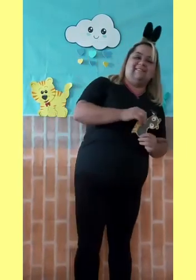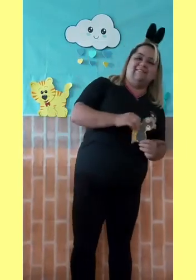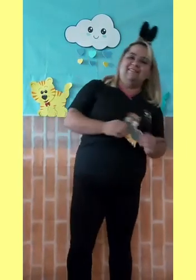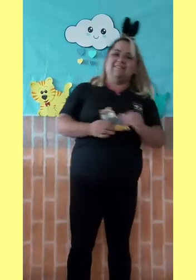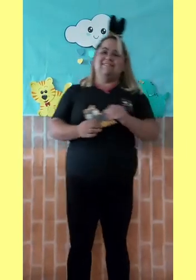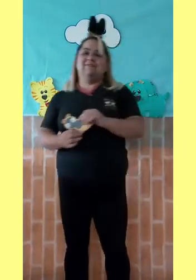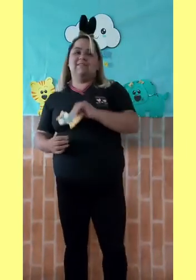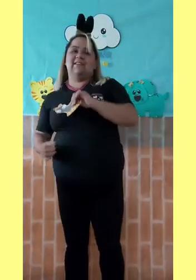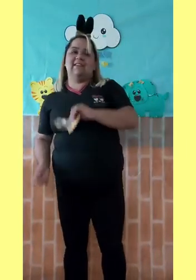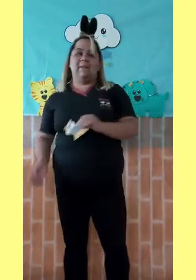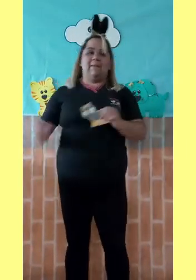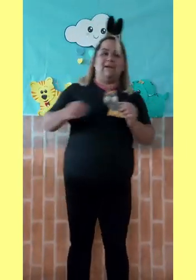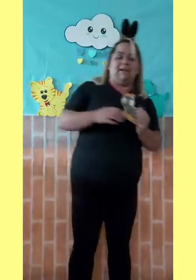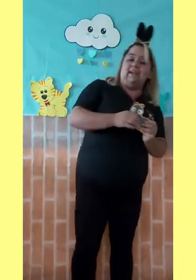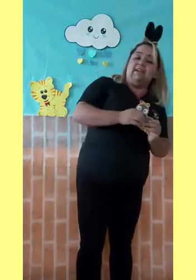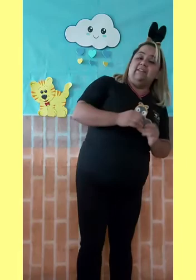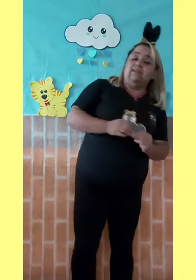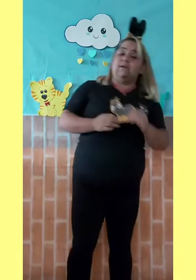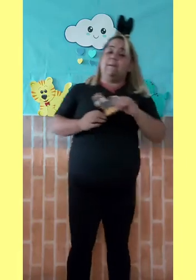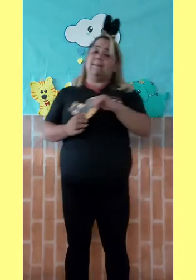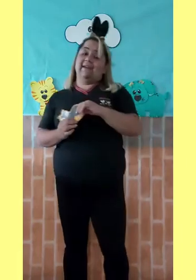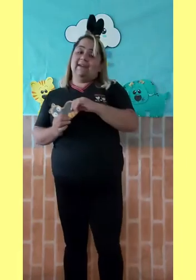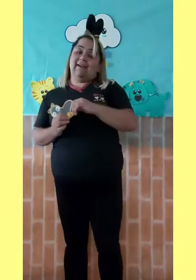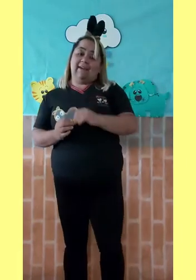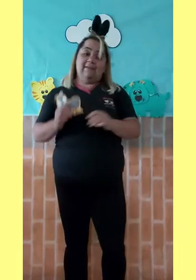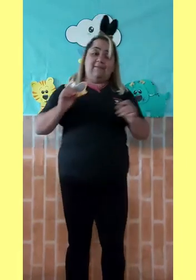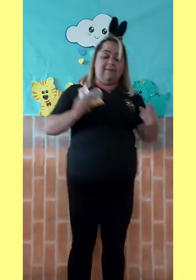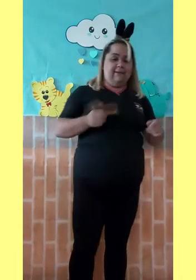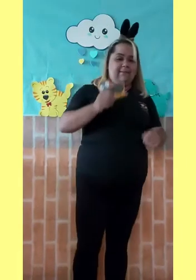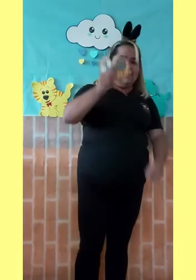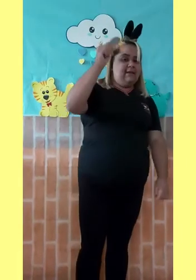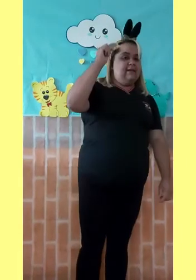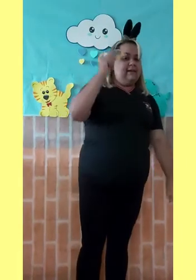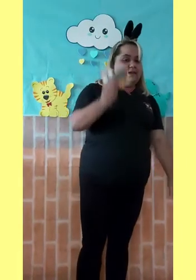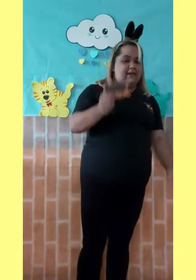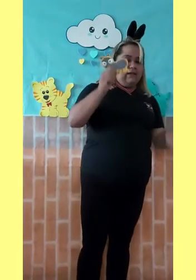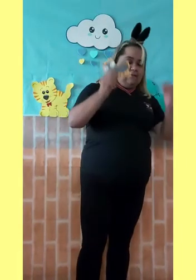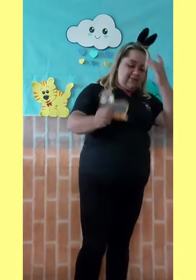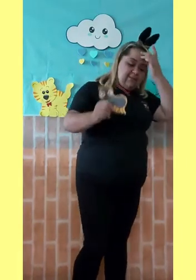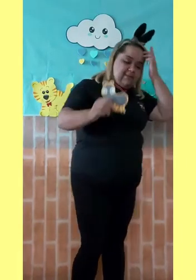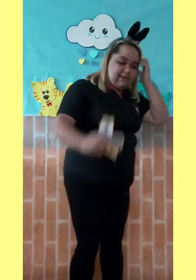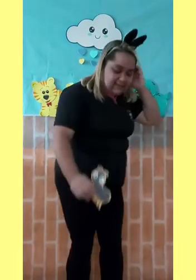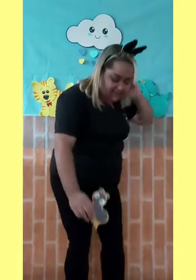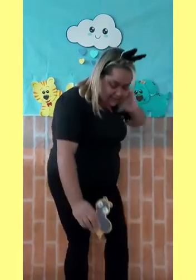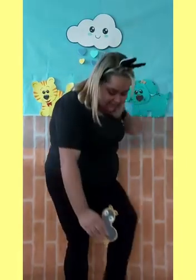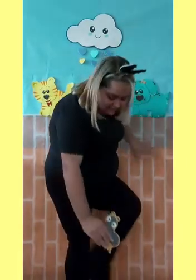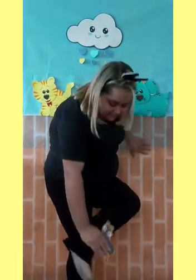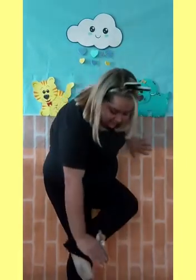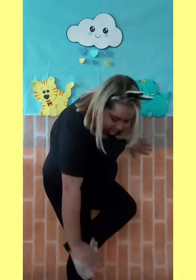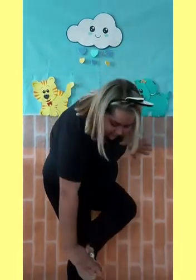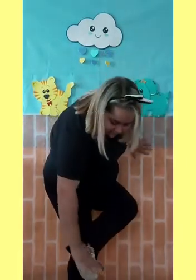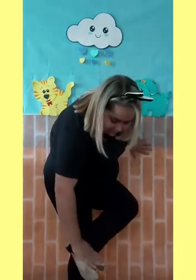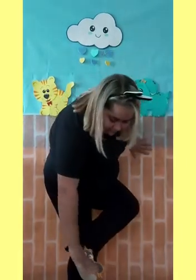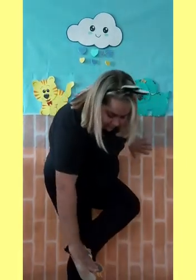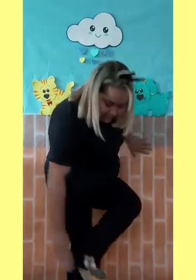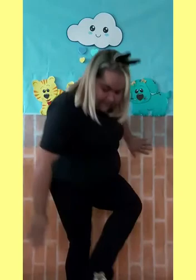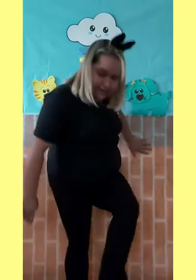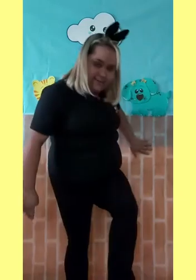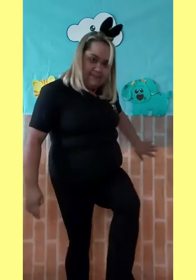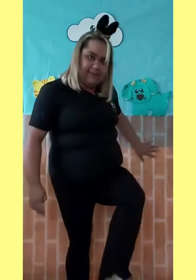Fui ao mercado comprar café, e a formiguinha subiu na minha coxa,